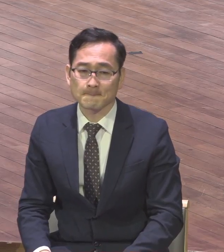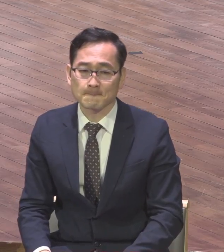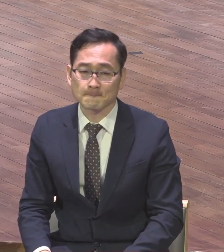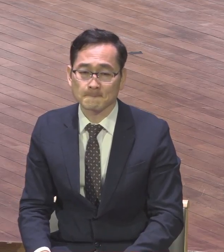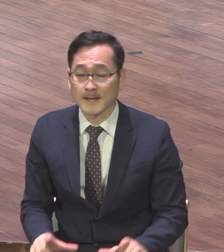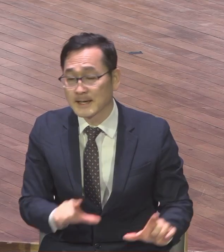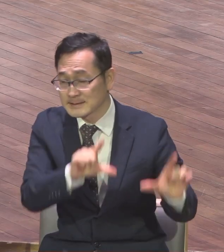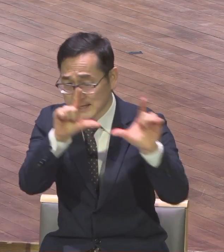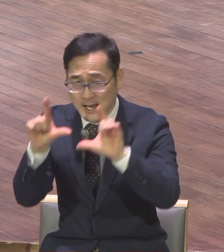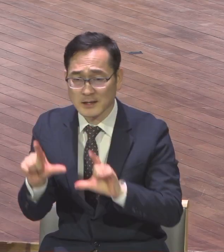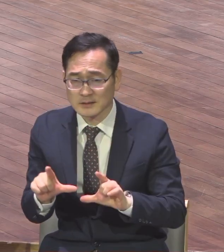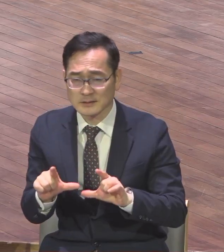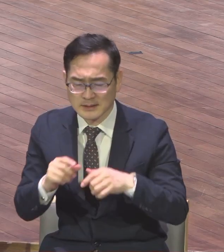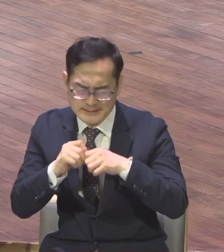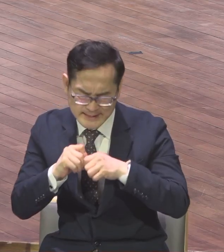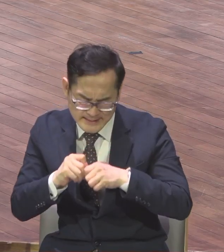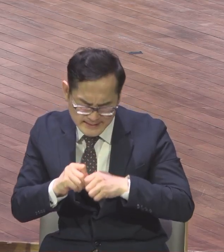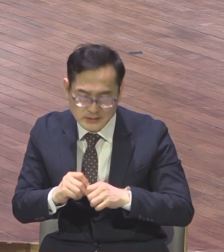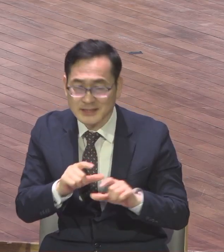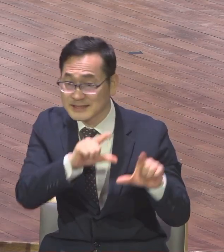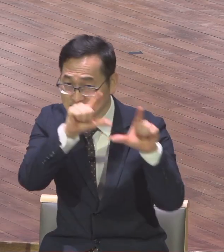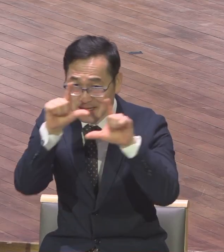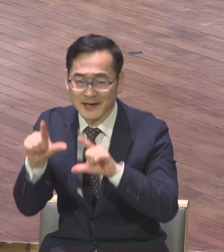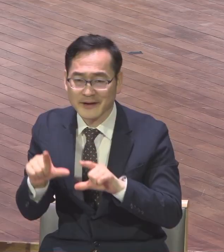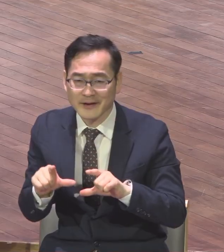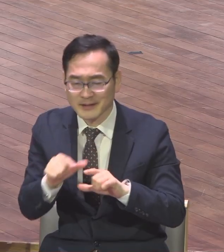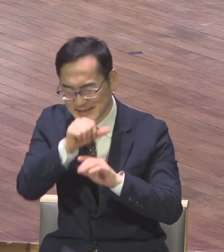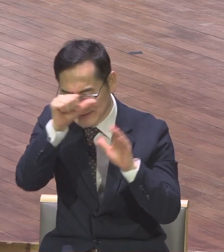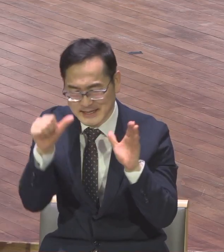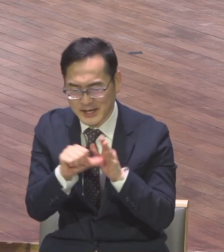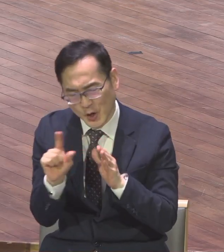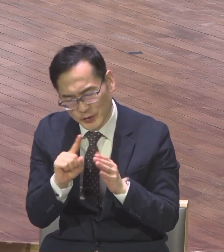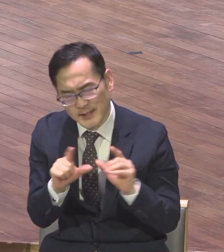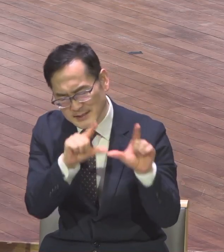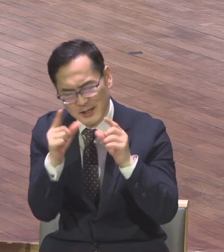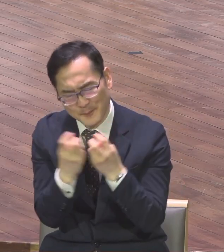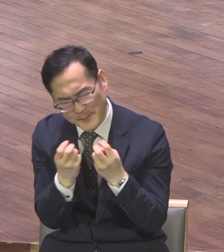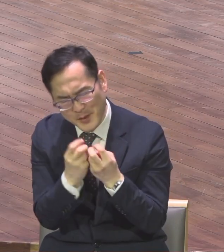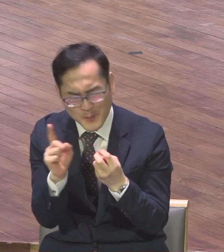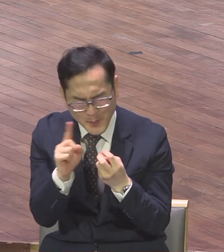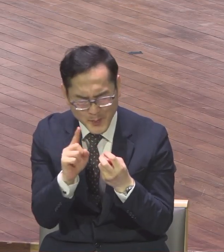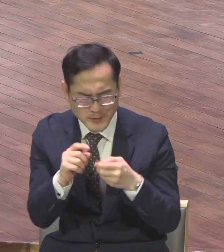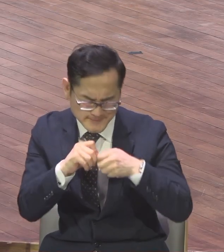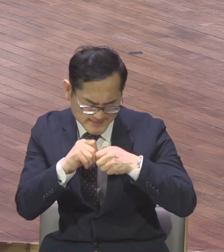부분까지 세밀하게 구체적으로 기록을 해놨어요.